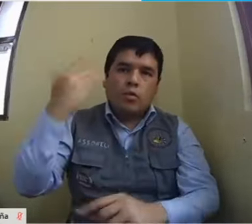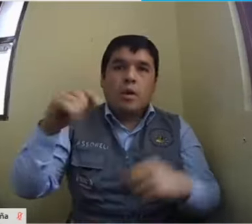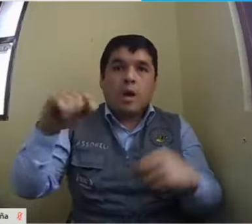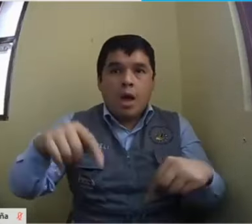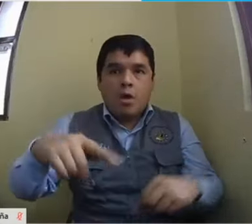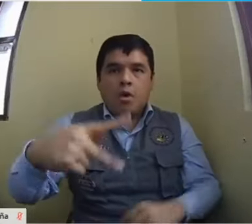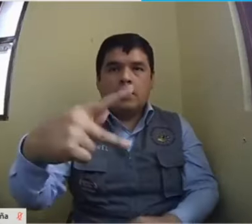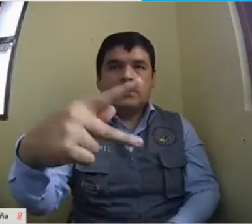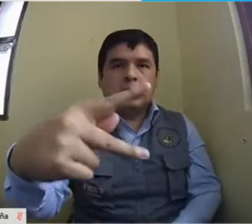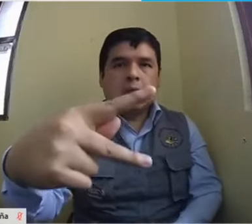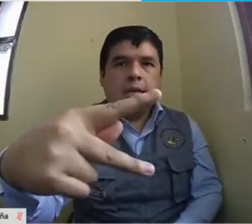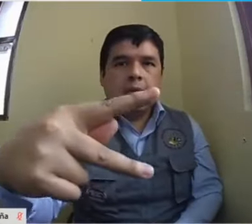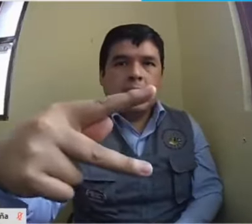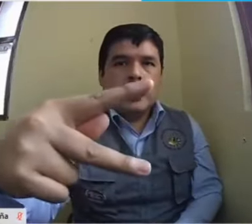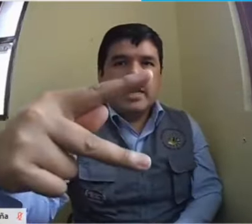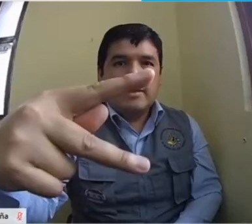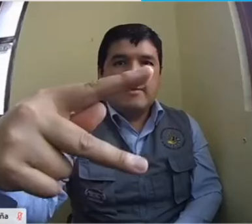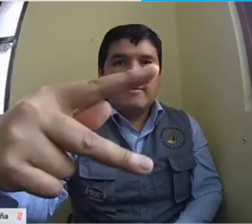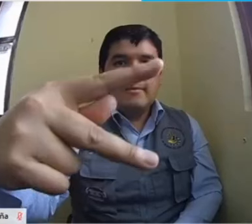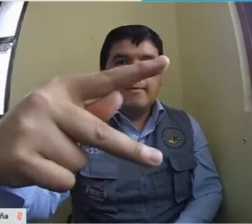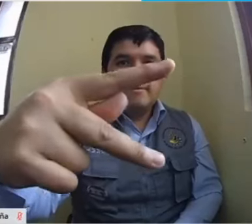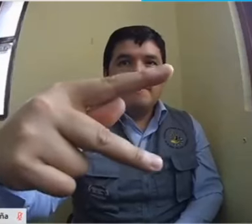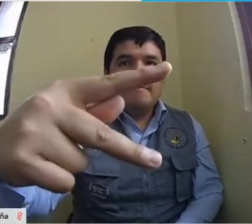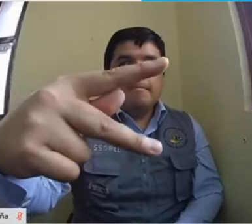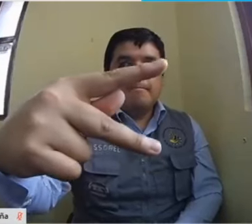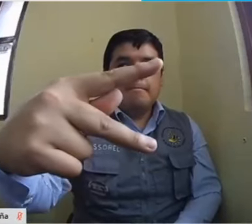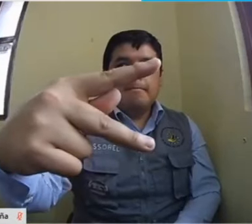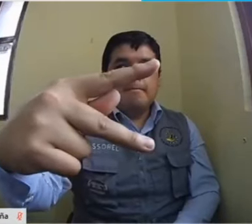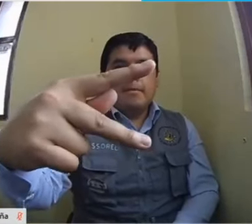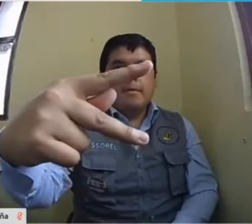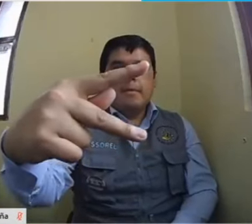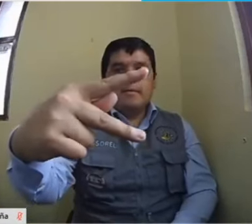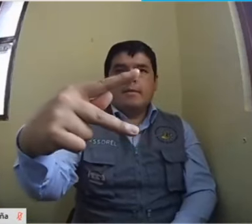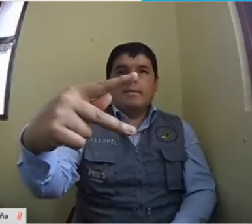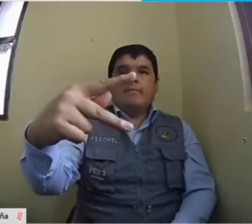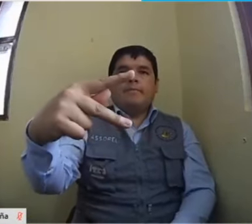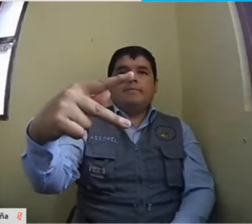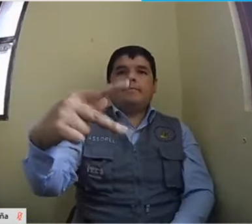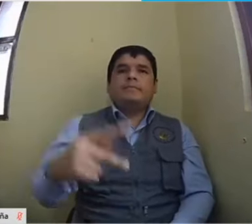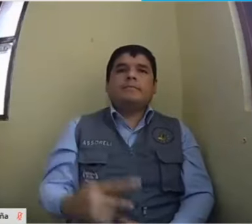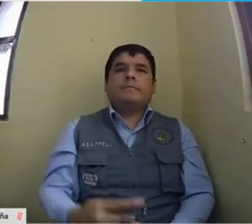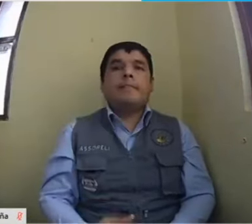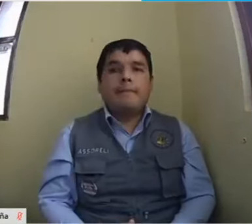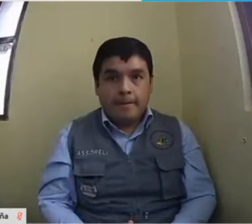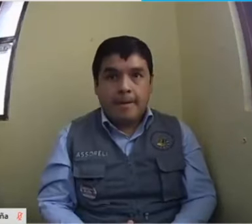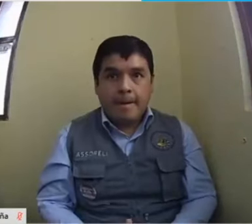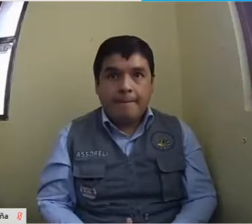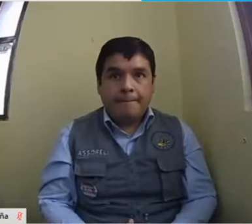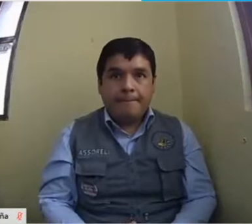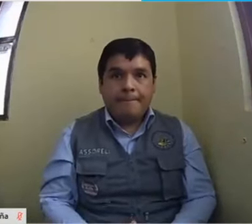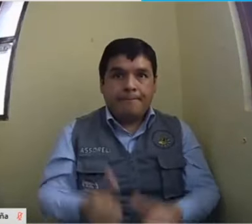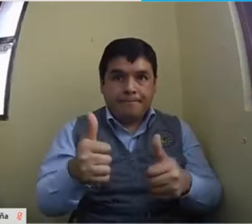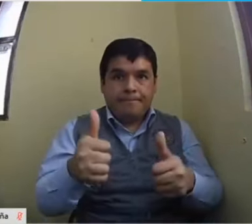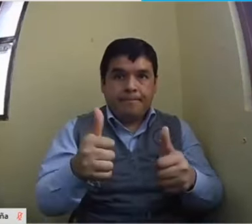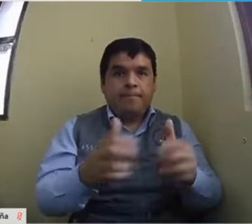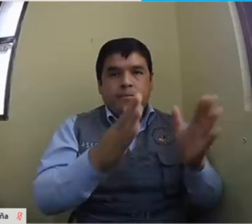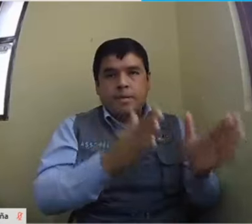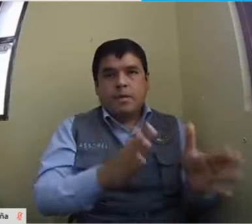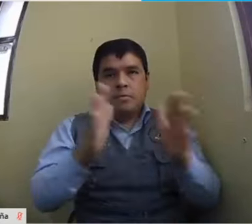Ahora la comunicación intenta ser más ágil, por eso es que se utiliza solo una mano. Si se dan cuenta, las señas antiguas se utilizaban las